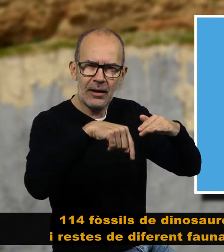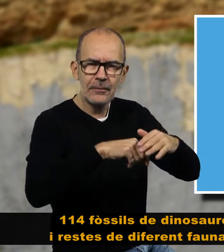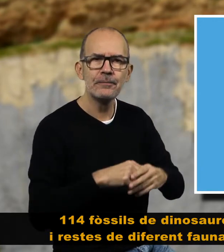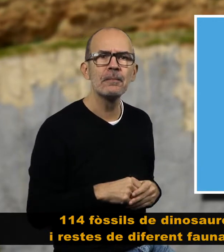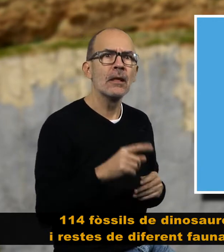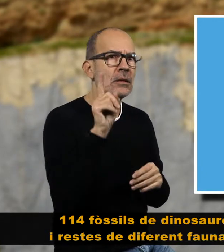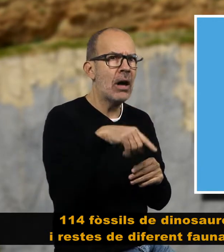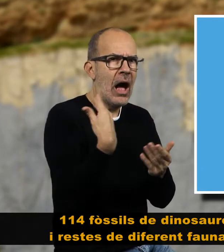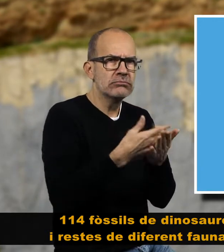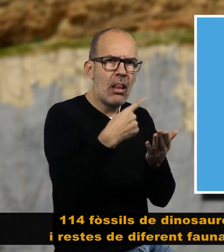ostres.